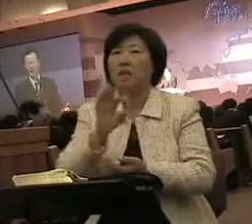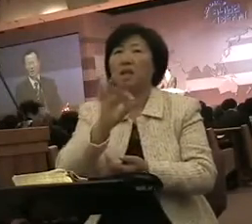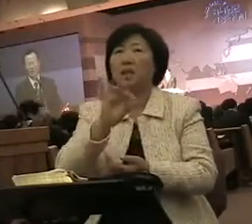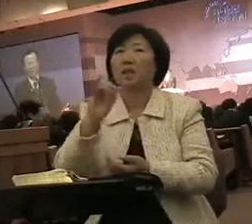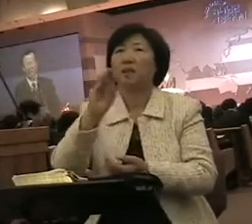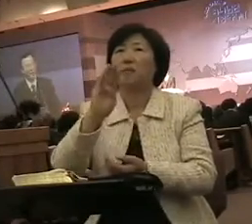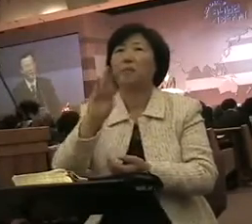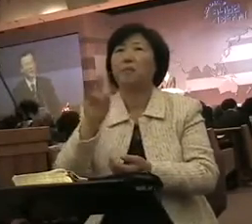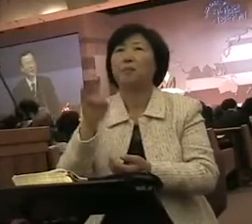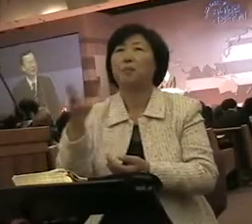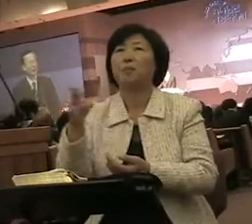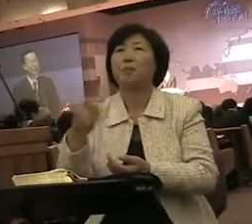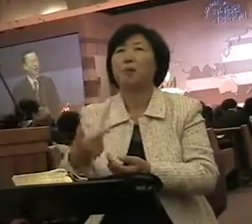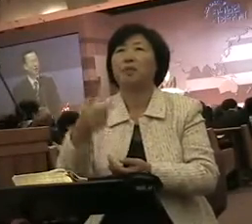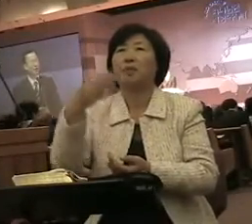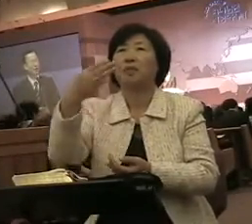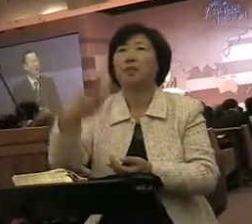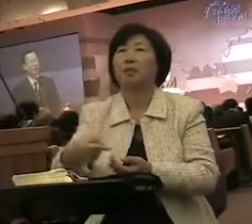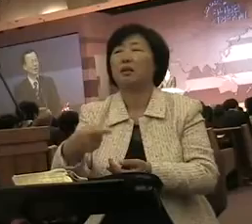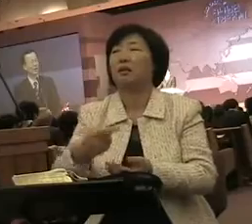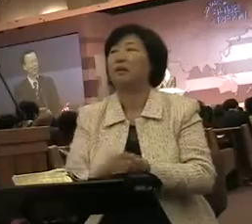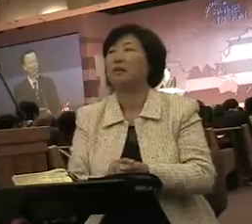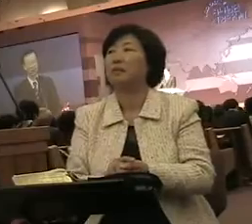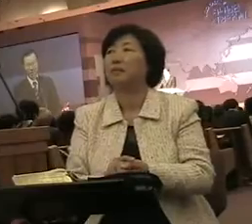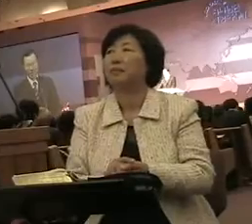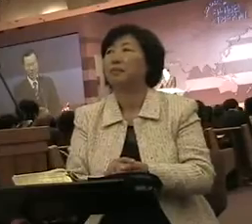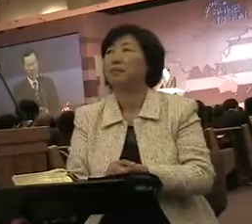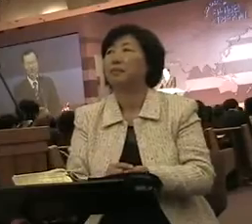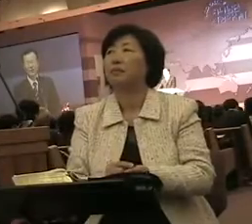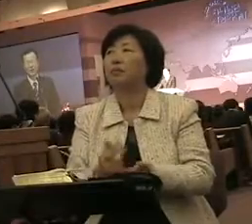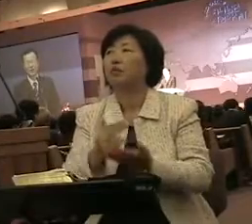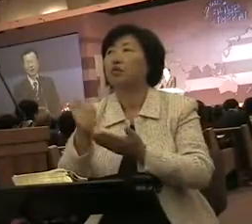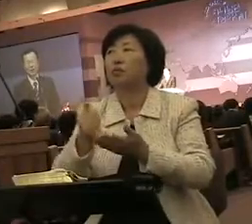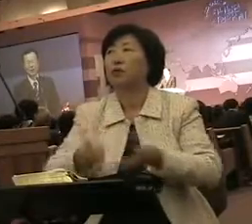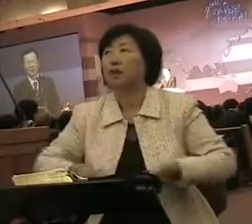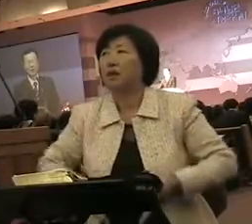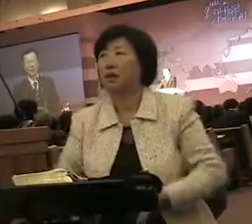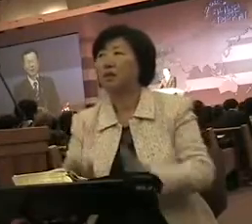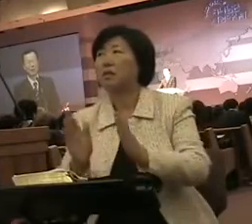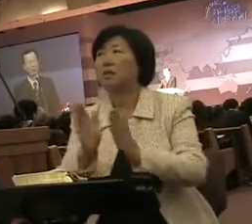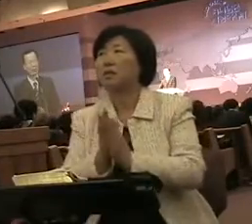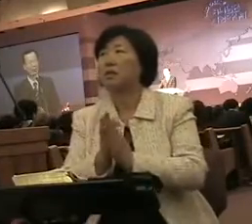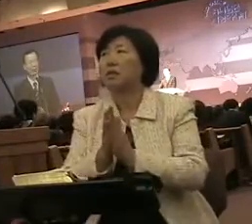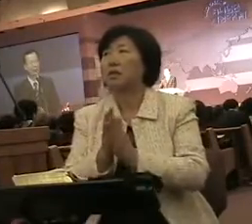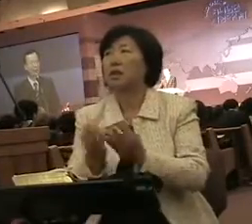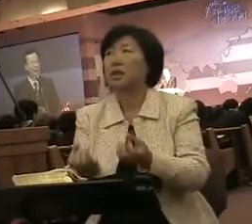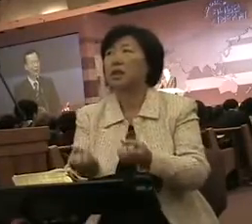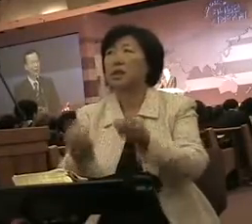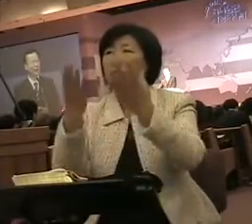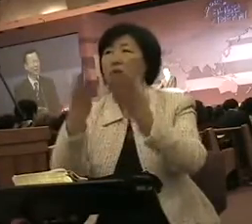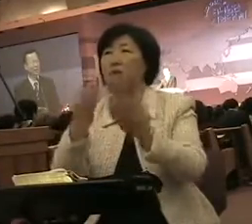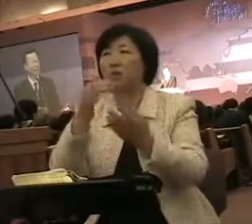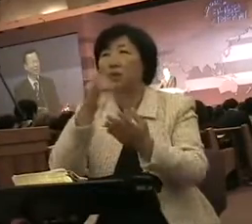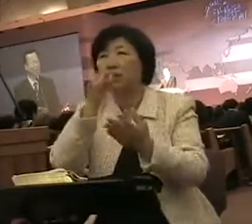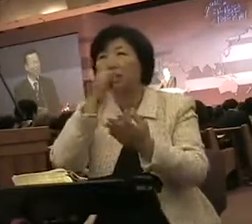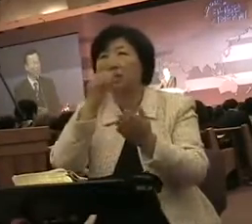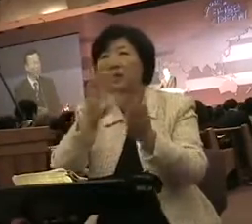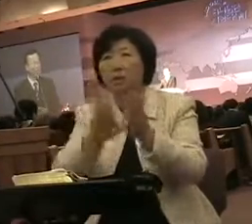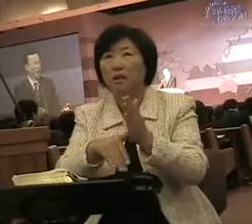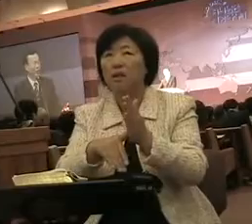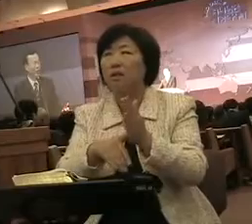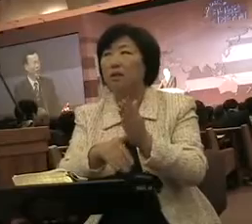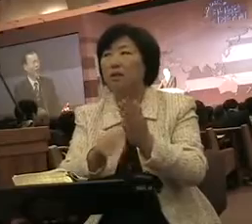너무나 감격이 되는 사역입니다. 주님의 탄생을 우리가 이렇게 기념하고 있는 이때에